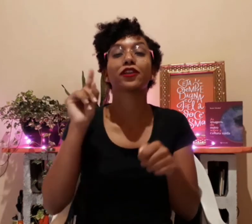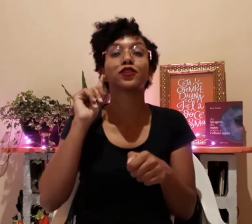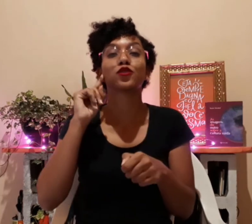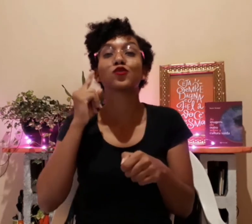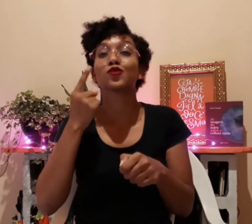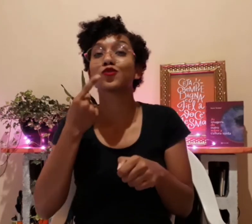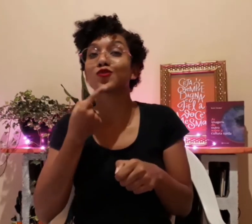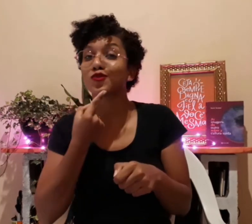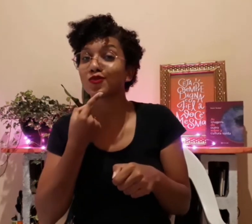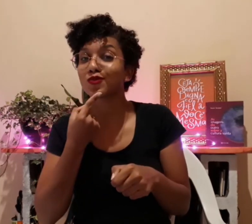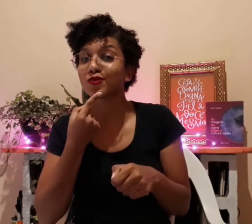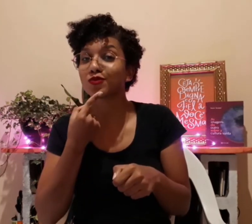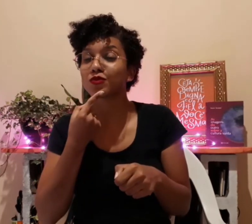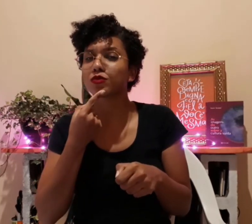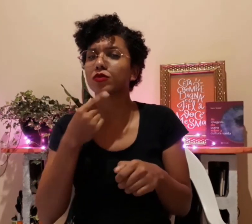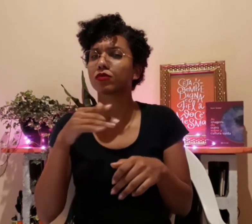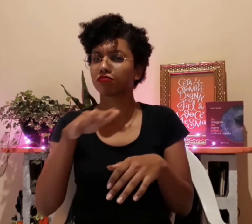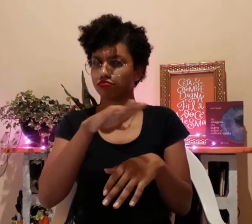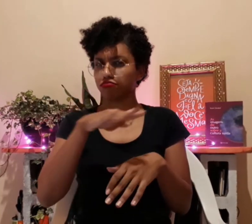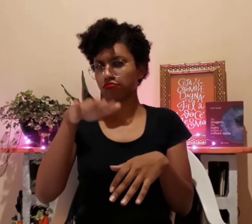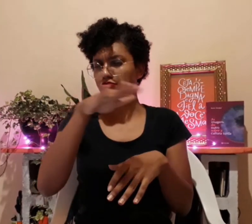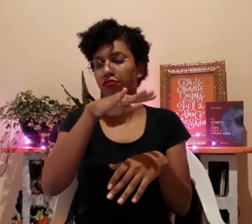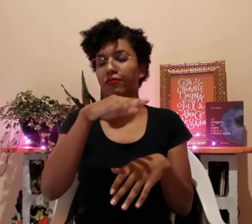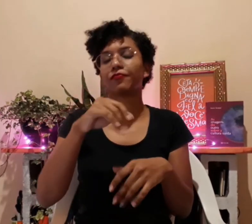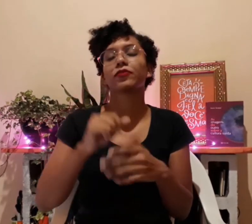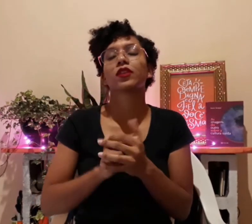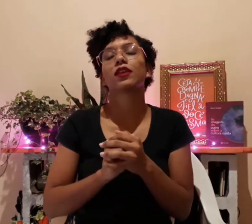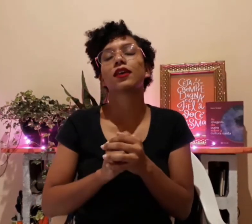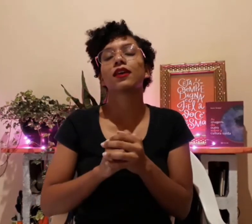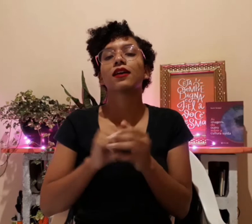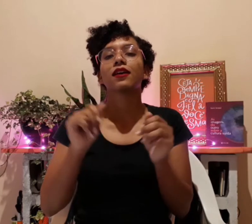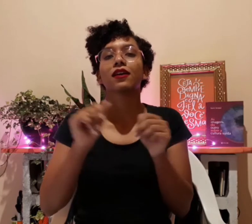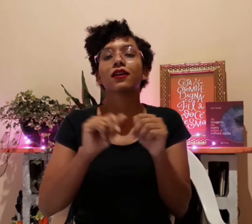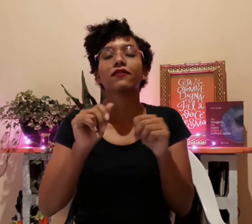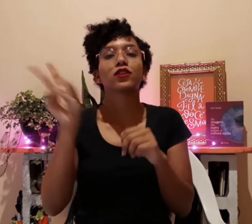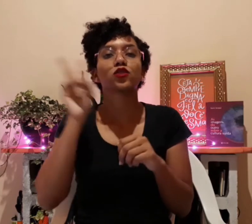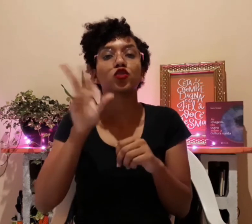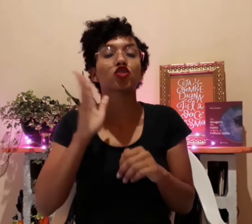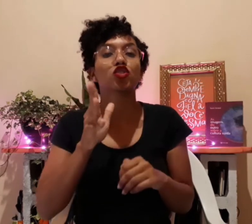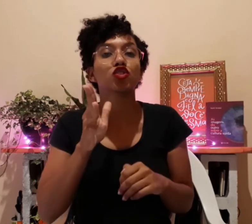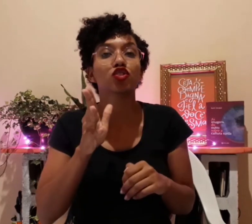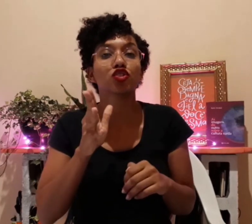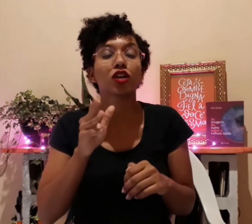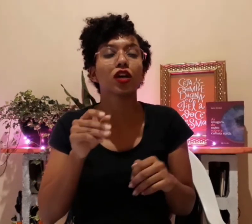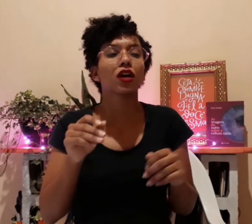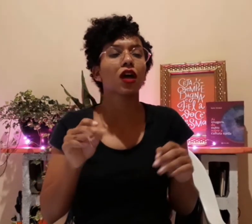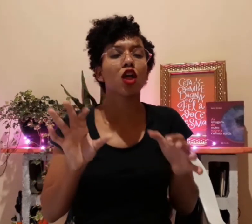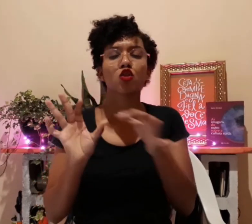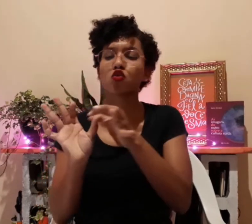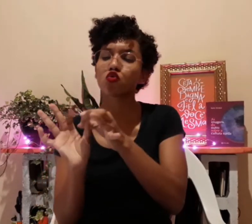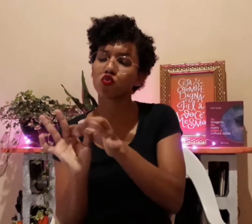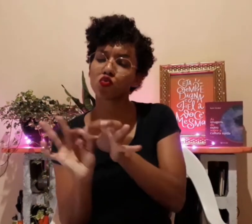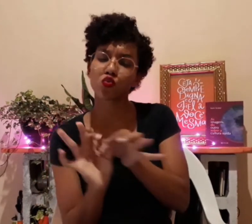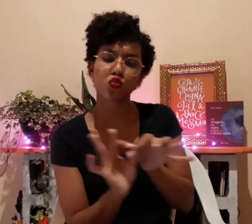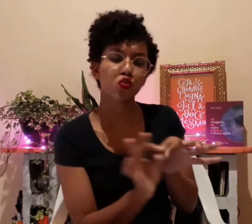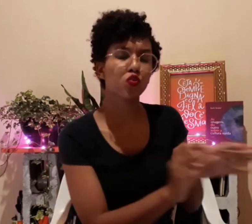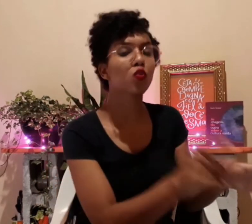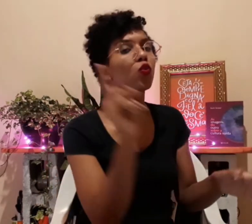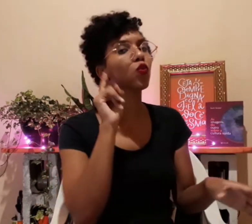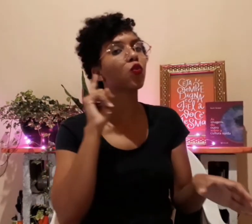Tem histórias que são feitas por surdos, da própria comunidade surda. Elas são escritas